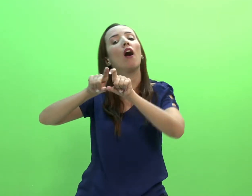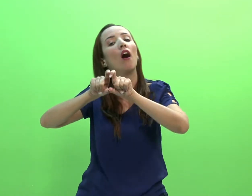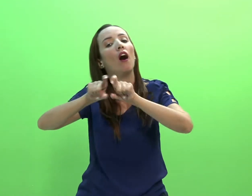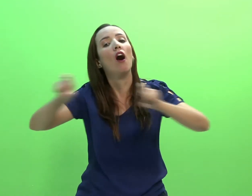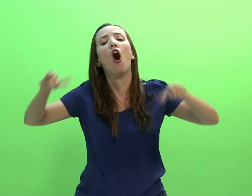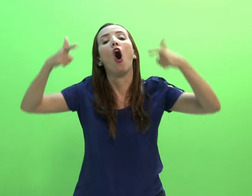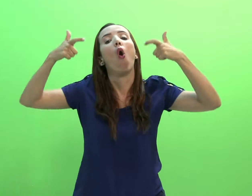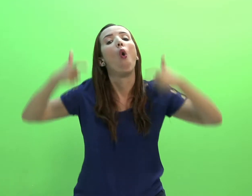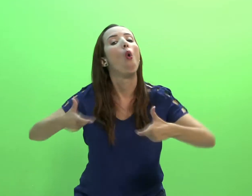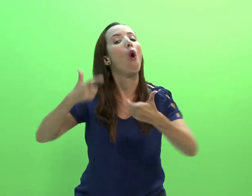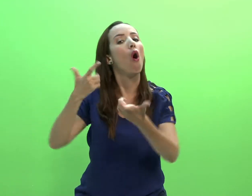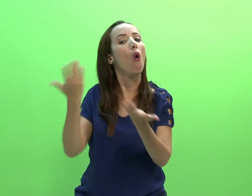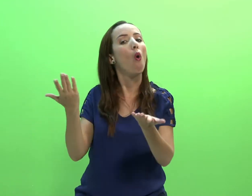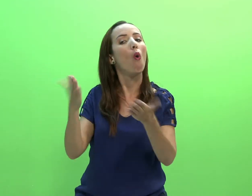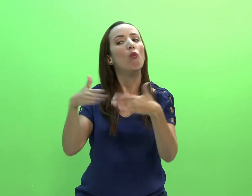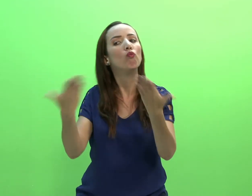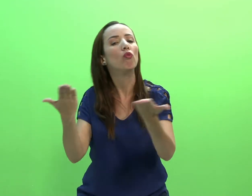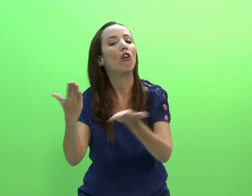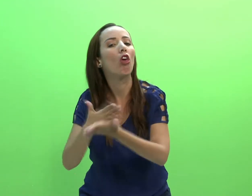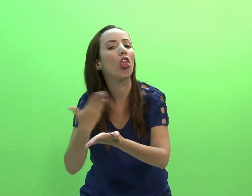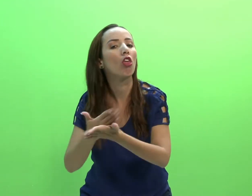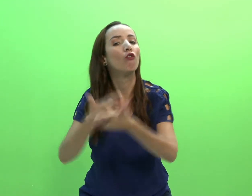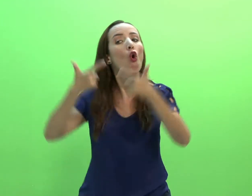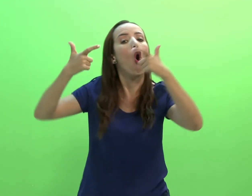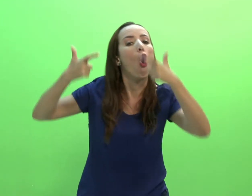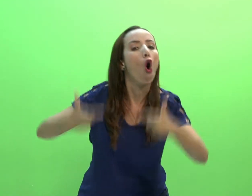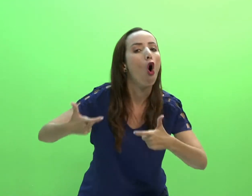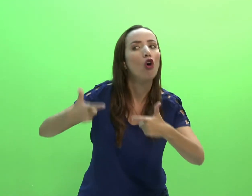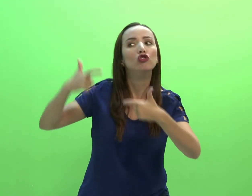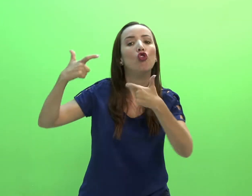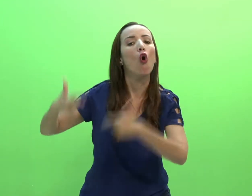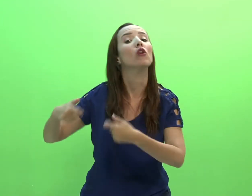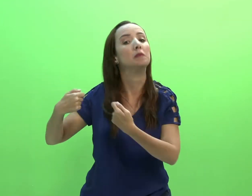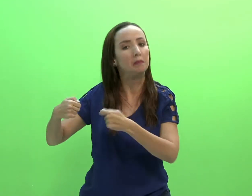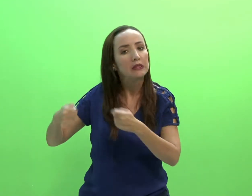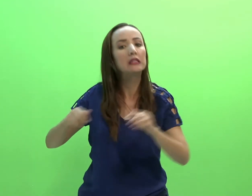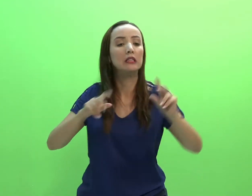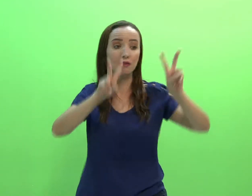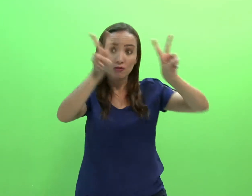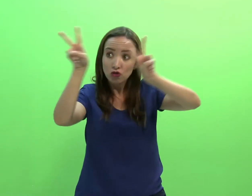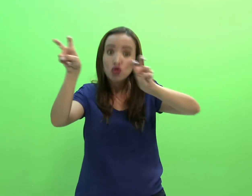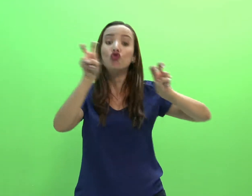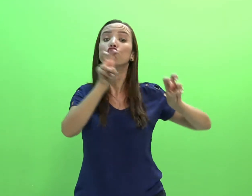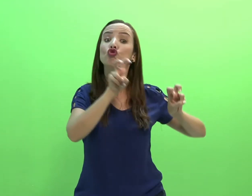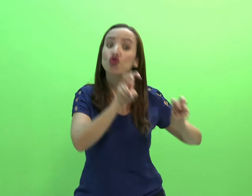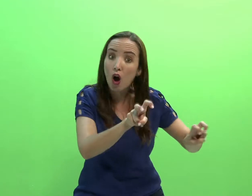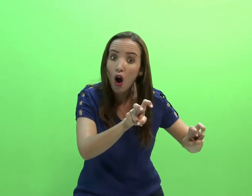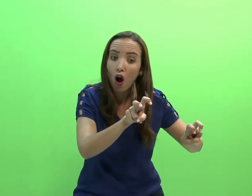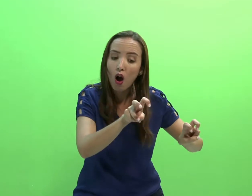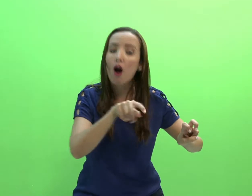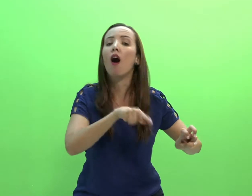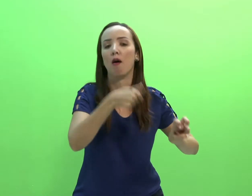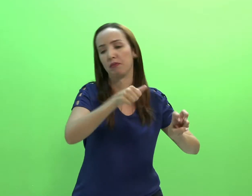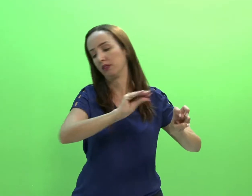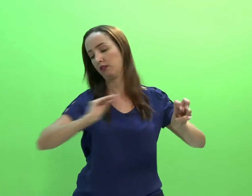na referência. Qual livro pesquisado? Essas informações deve conter lá